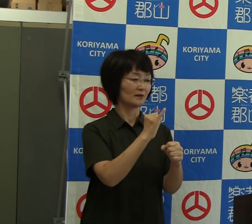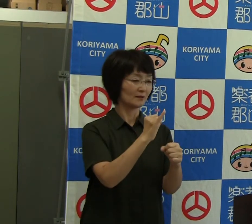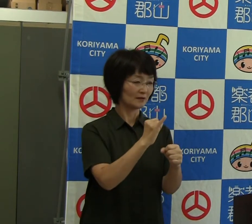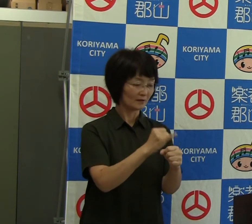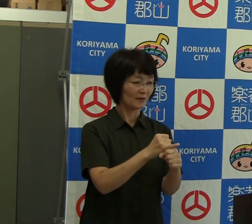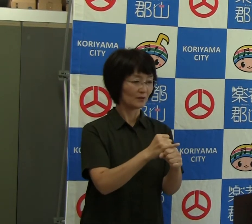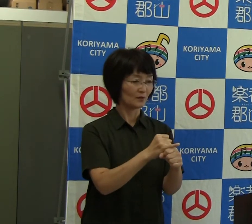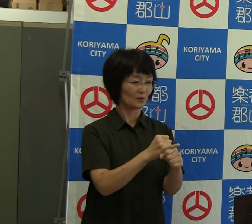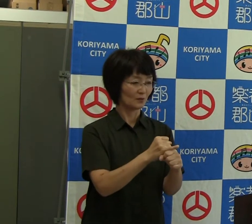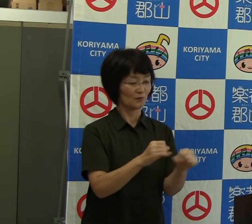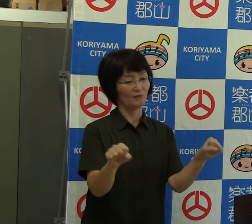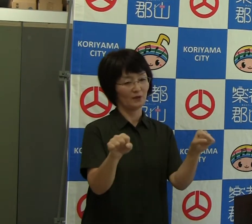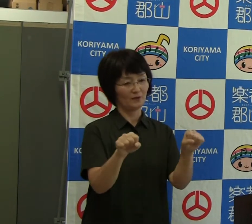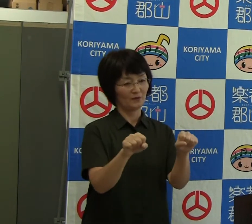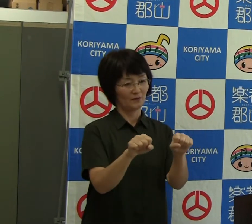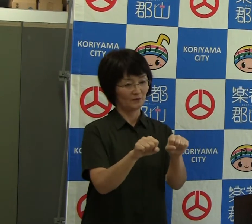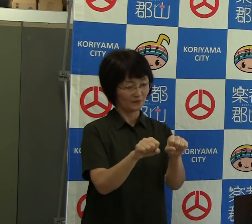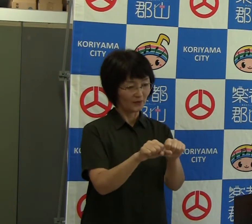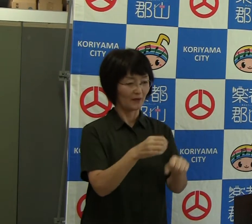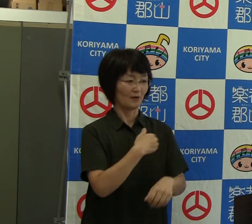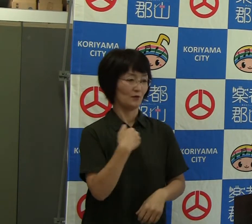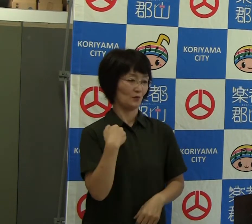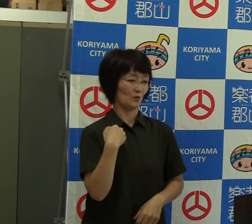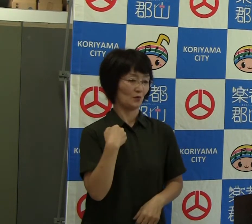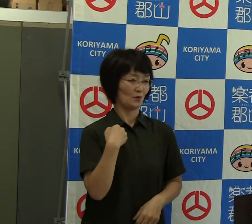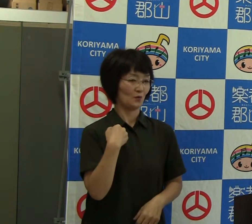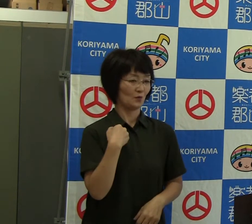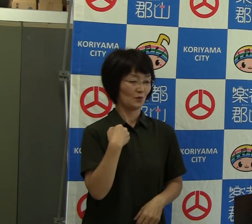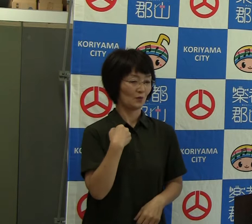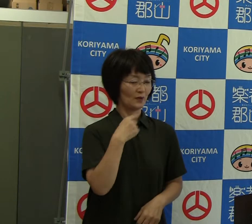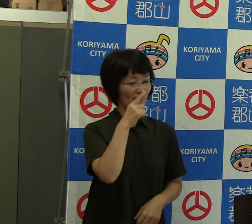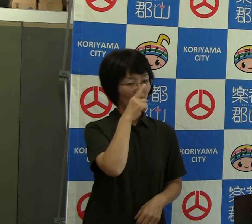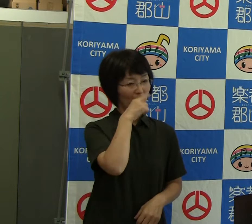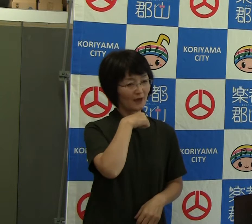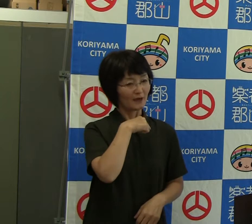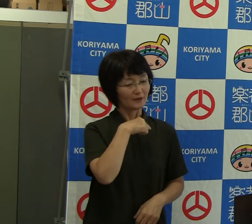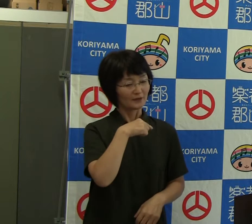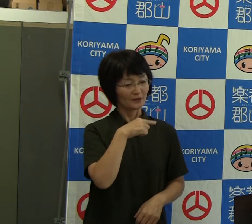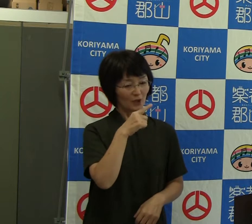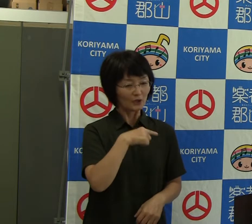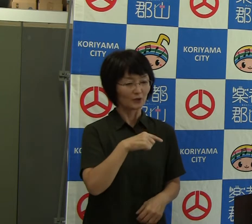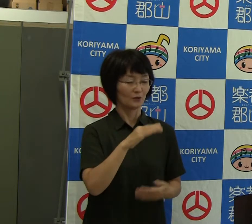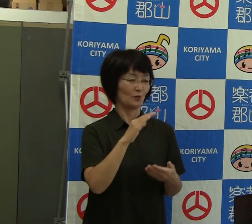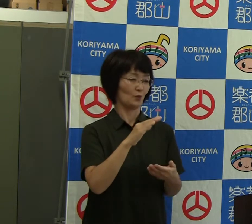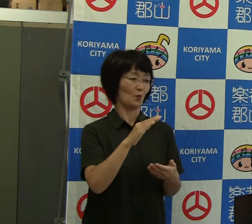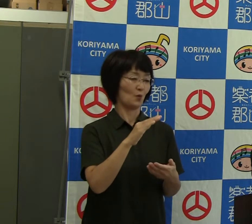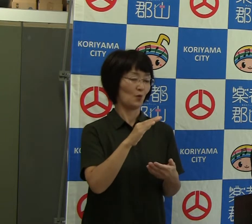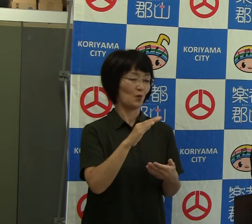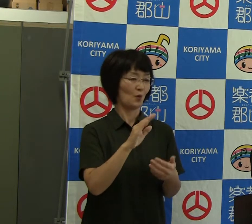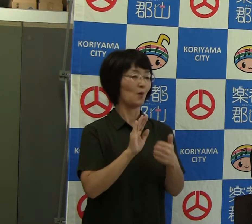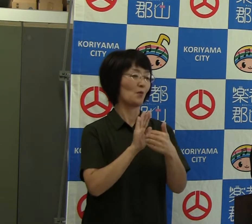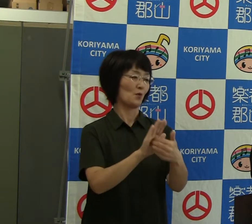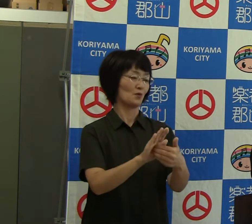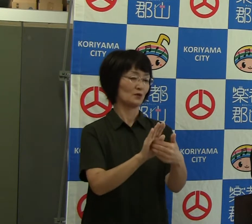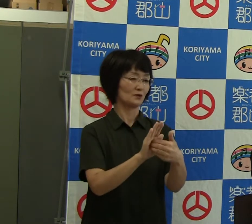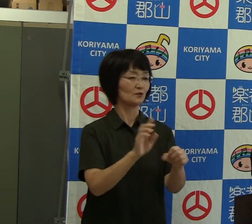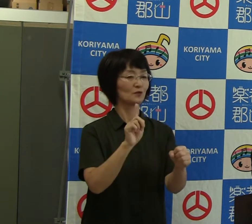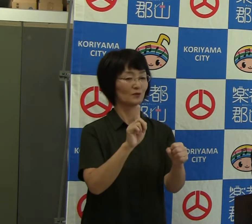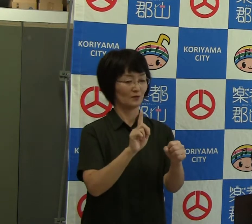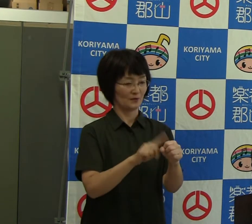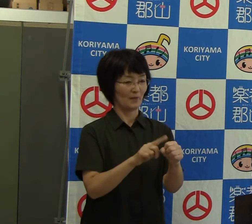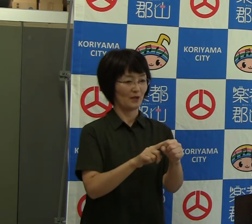する、ように犯罪収益移転防止法施行規則を改正される